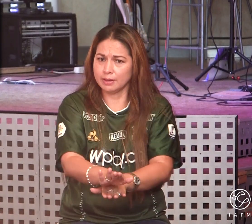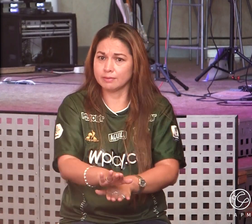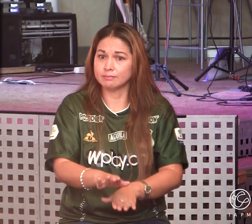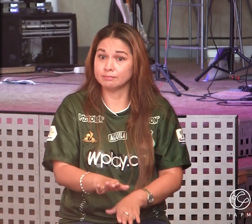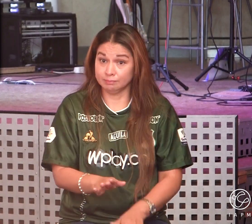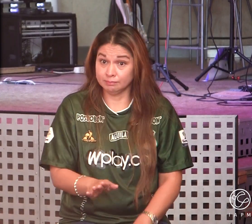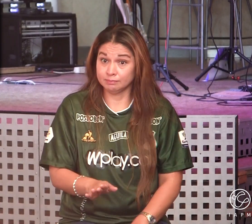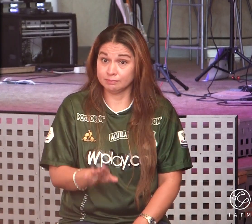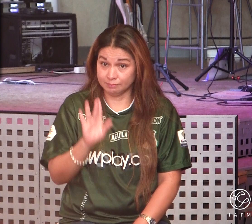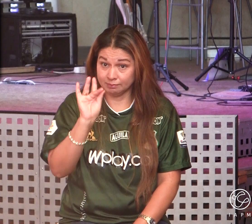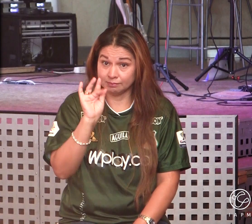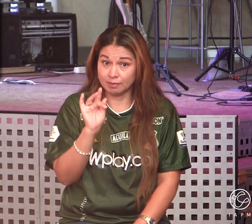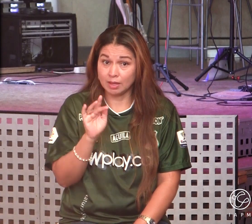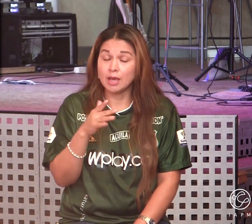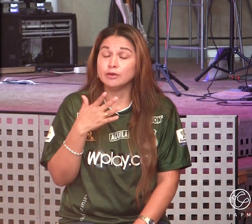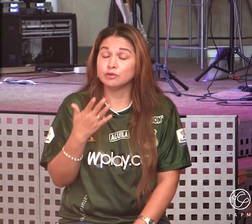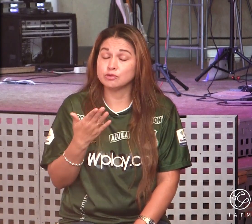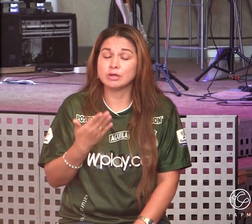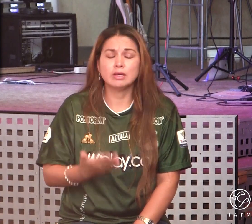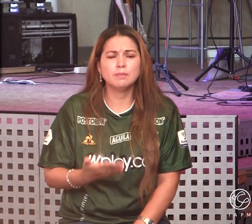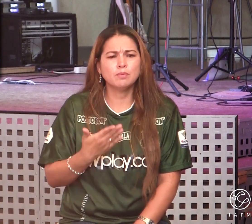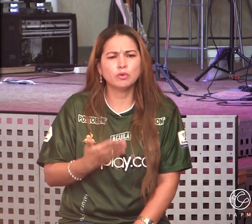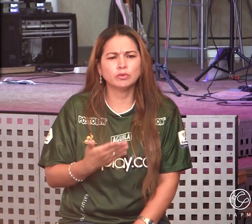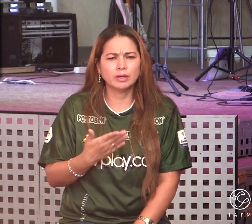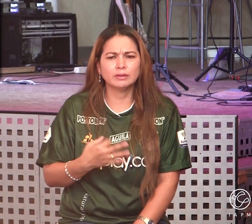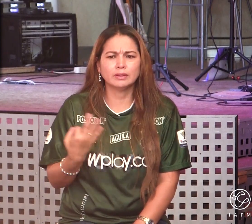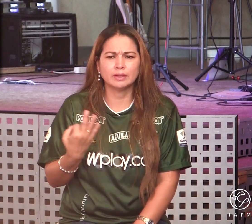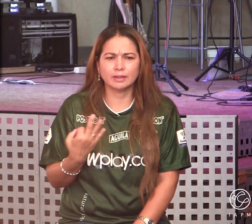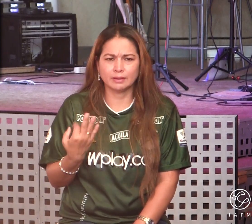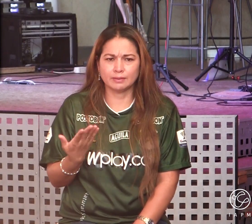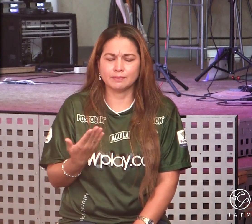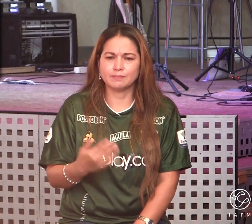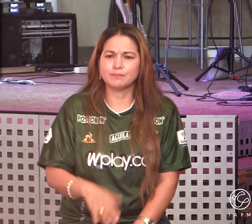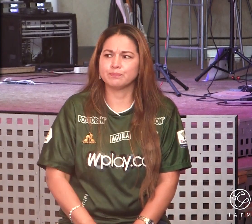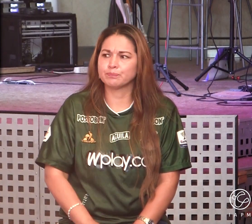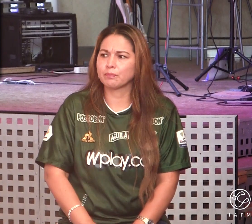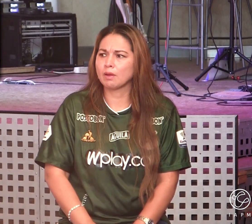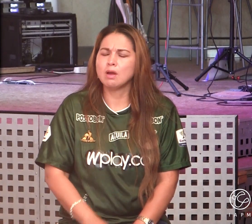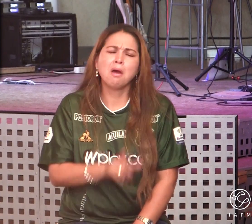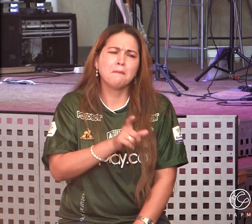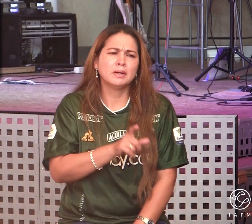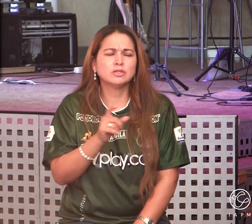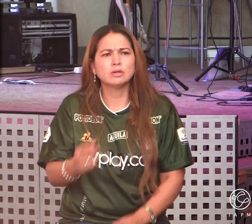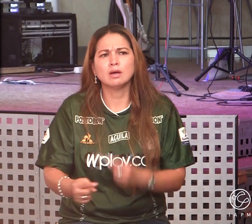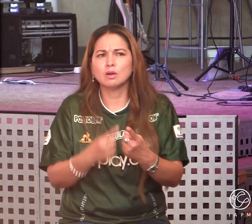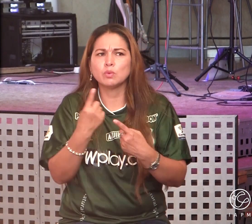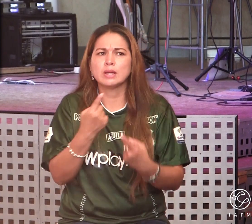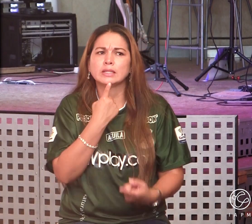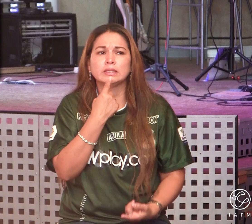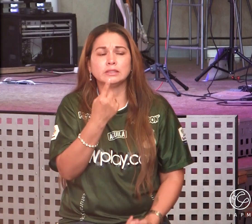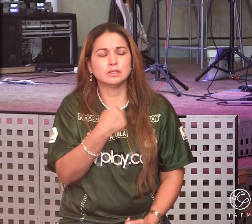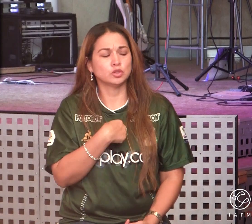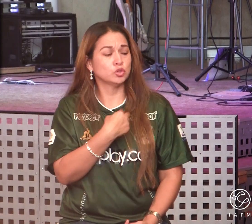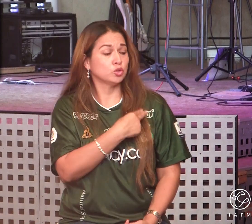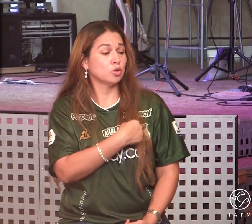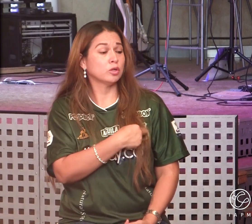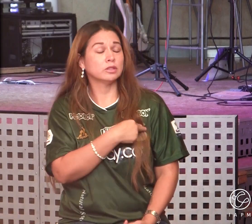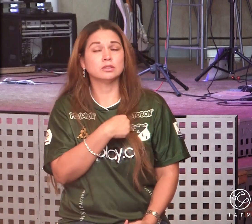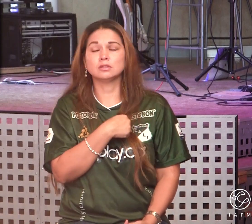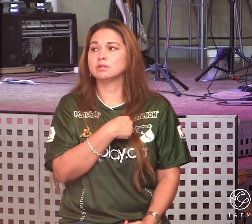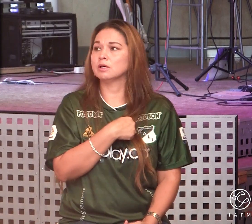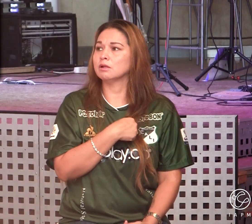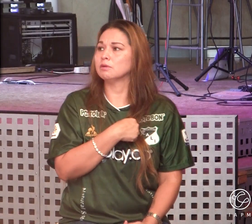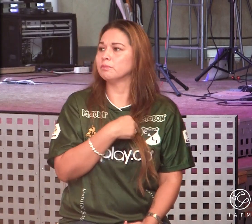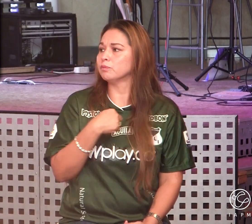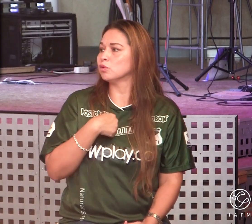muy importante poder revisar esto. Aunque decimos que somos cristianos y gente de fe, quizá no tenemos tan claro el lugar